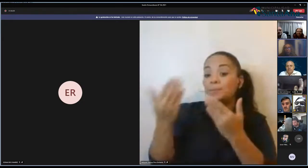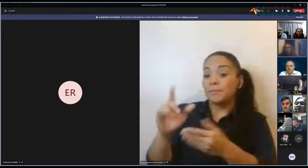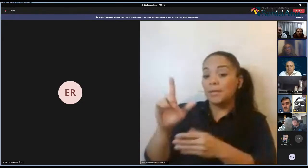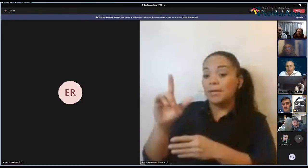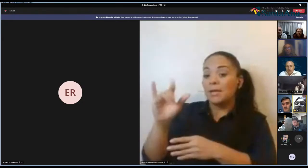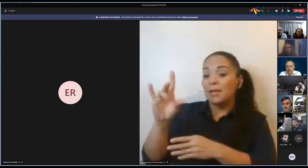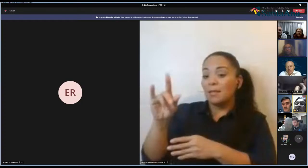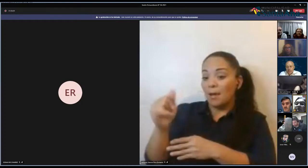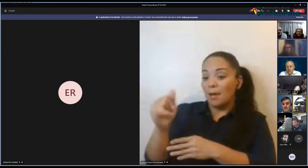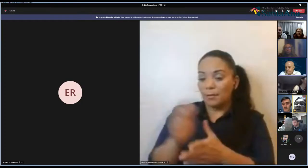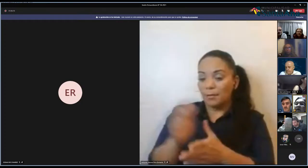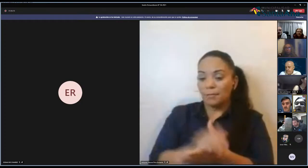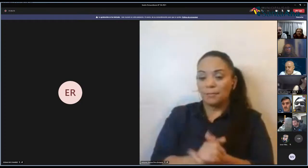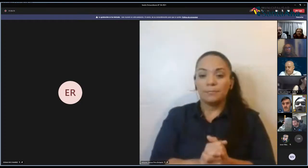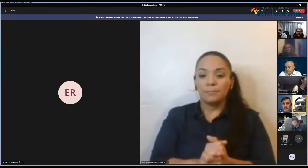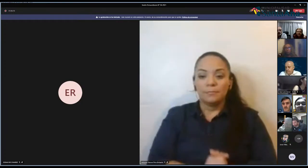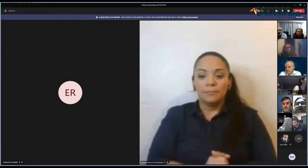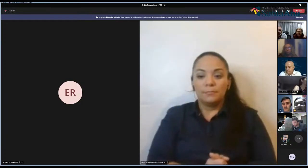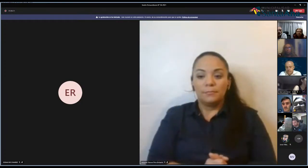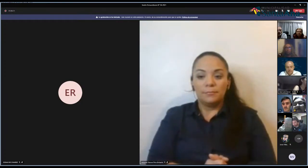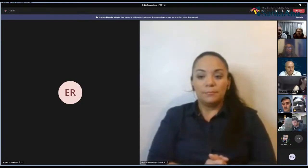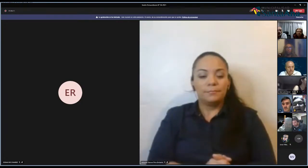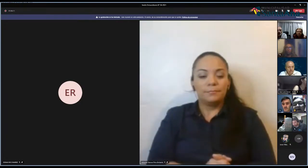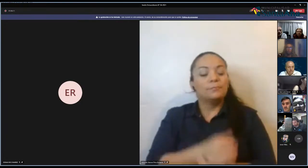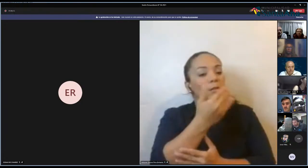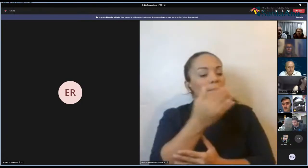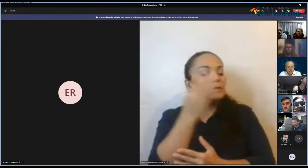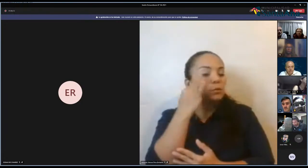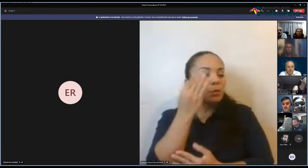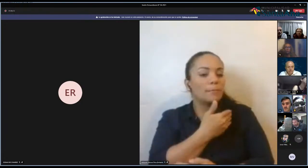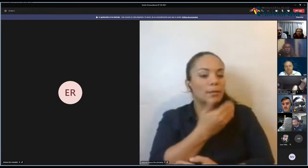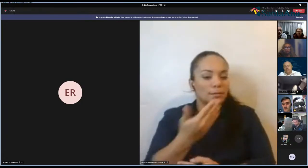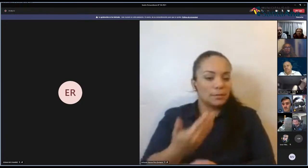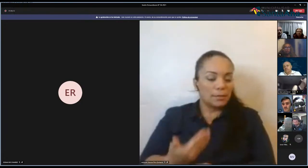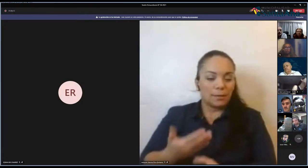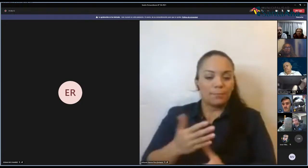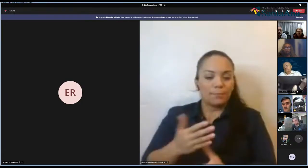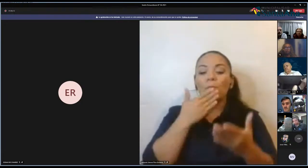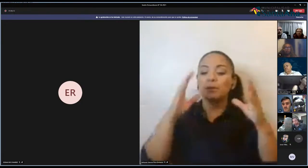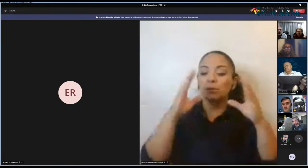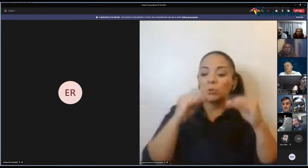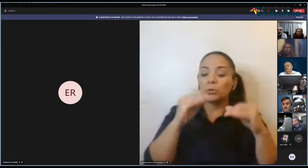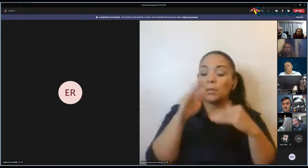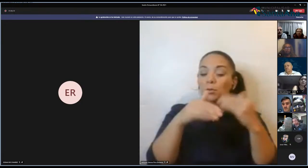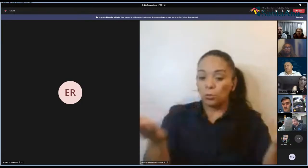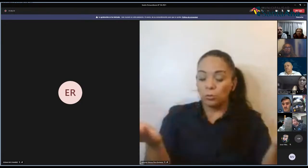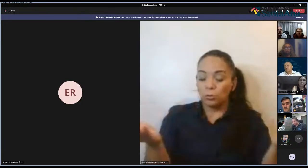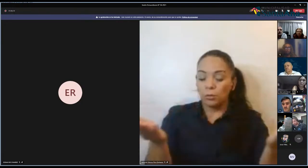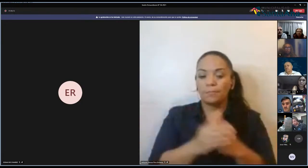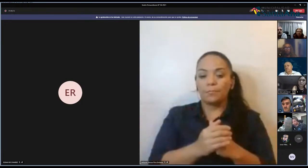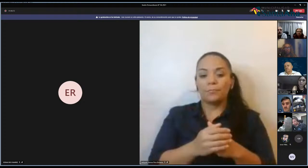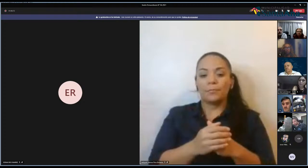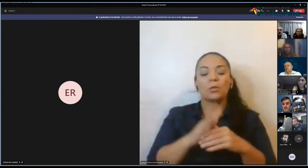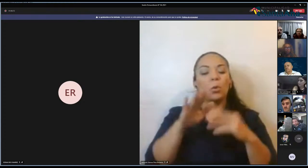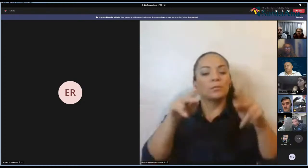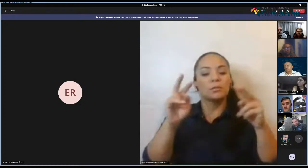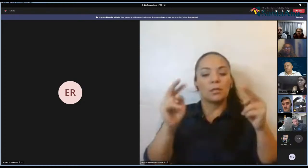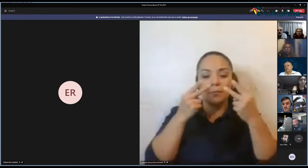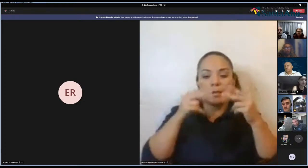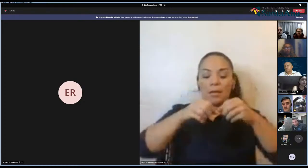adelante en el muchas gracias señora presidenta muy buenas noches a todos ya todas las públicas que nos siguen las redes